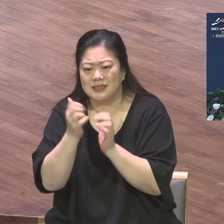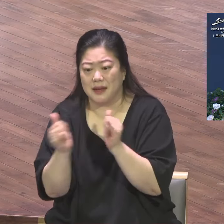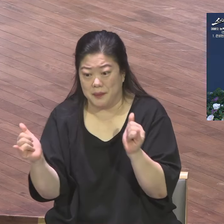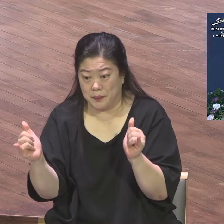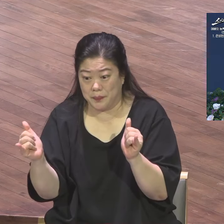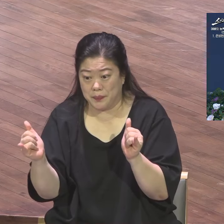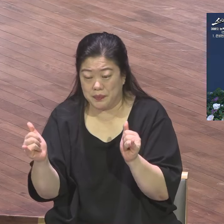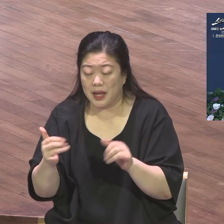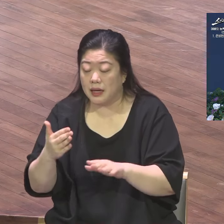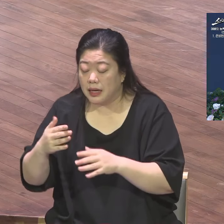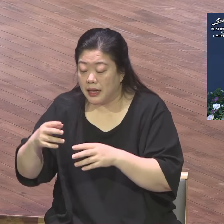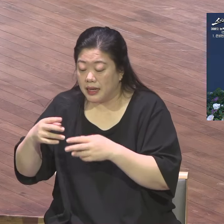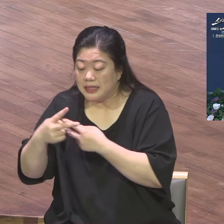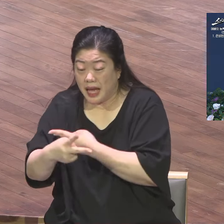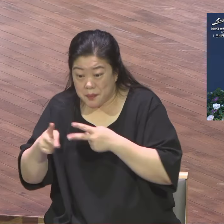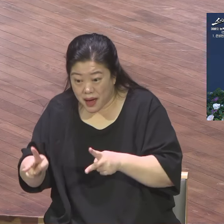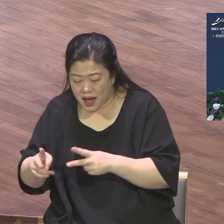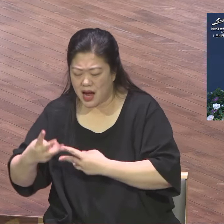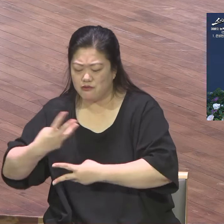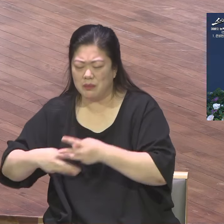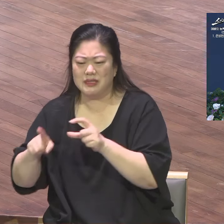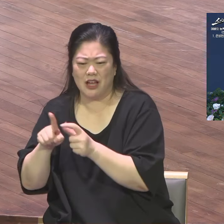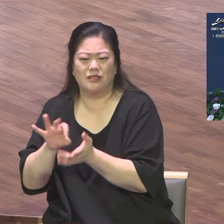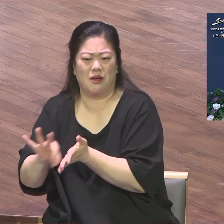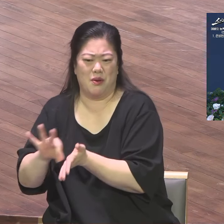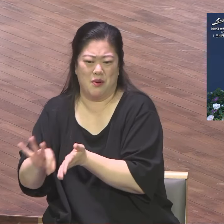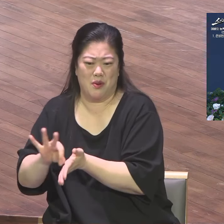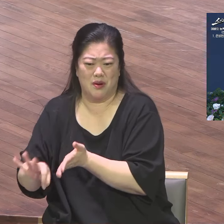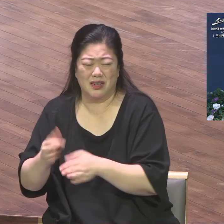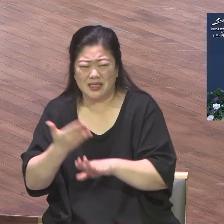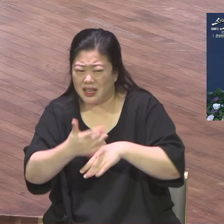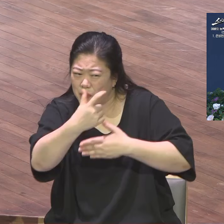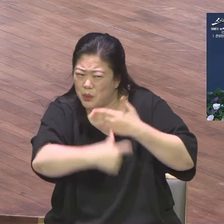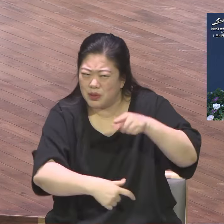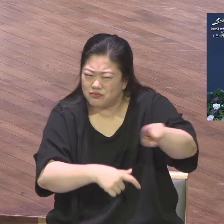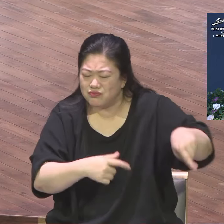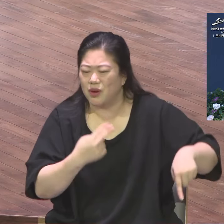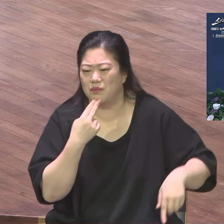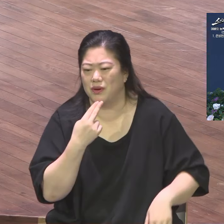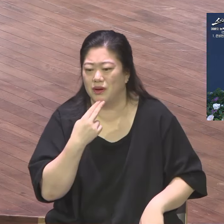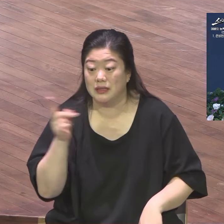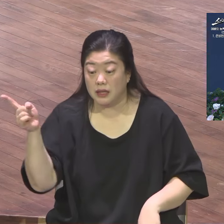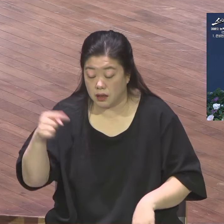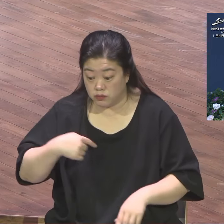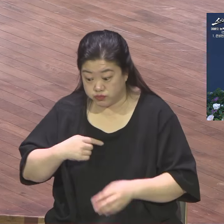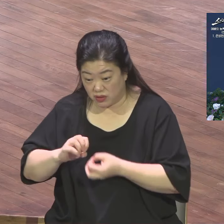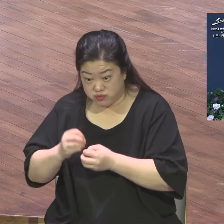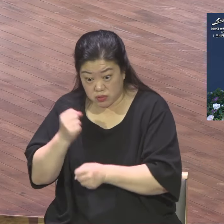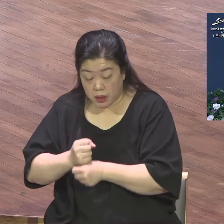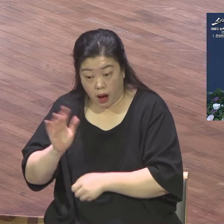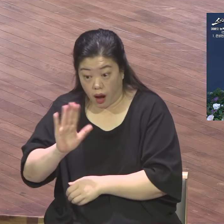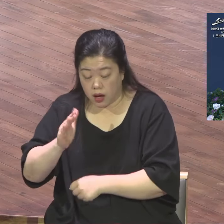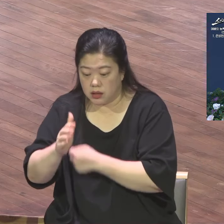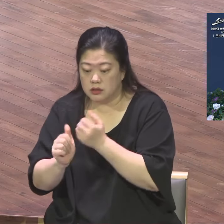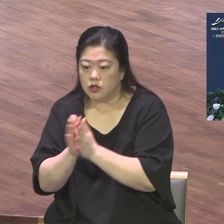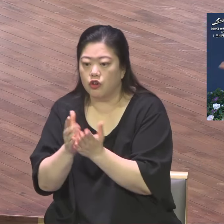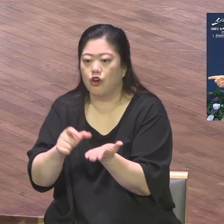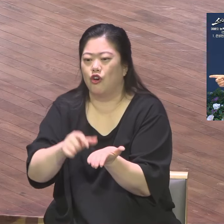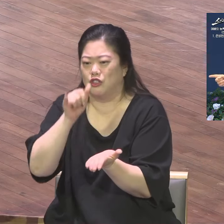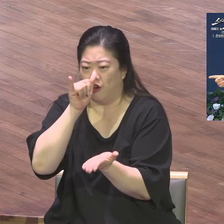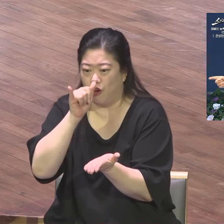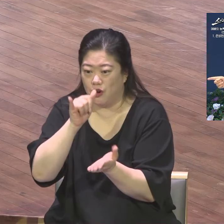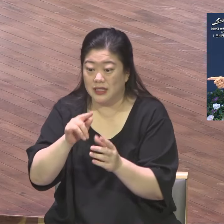렘넌트라는 단어 쓰는 것도 우리밖에. 왜냐? 이 렘넌트가 무슨 말이냐? 그냥 성경 이사 6장 13절에 나와 있어요. 그루터기. 그루터기를 영어로